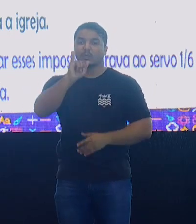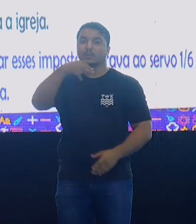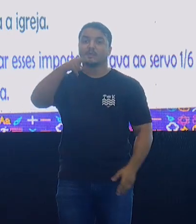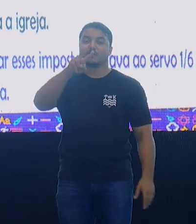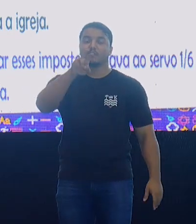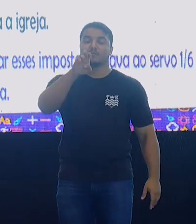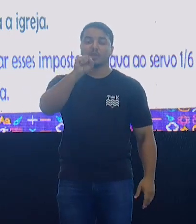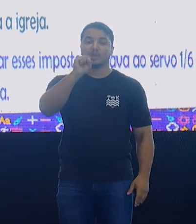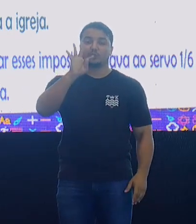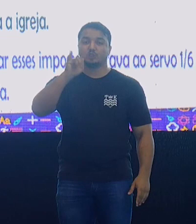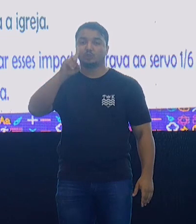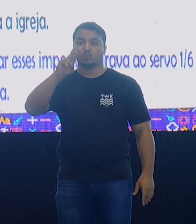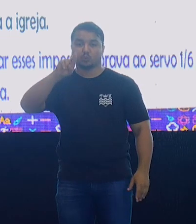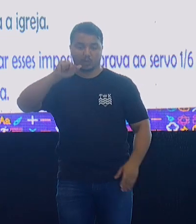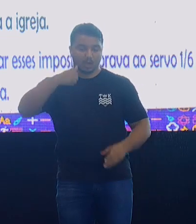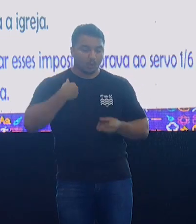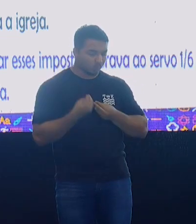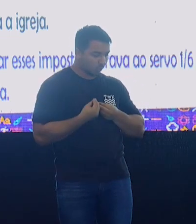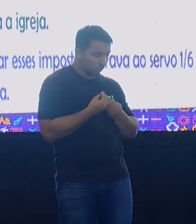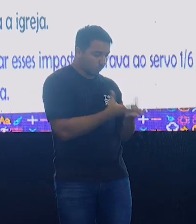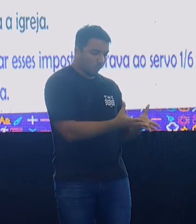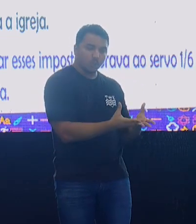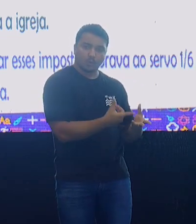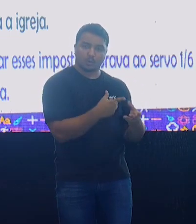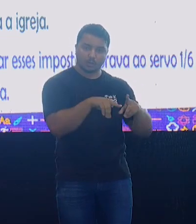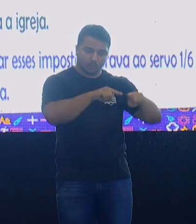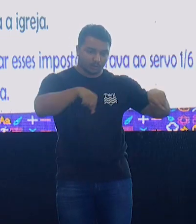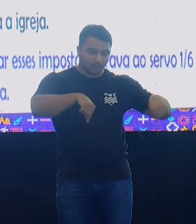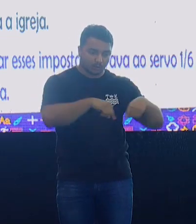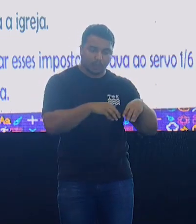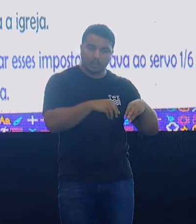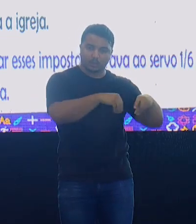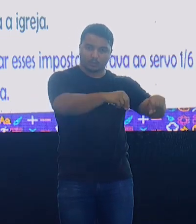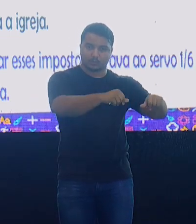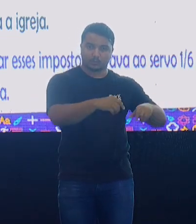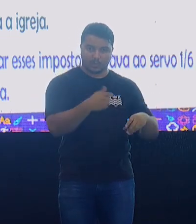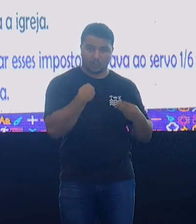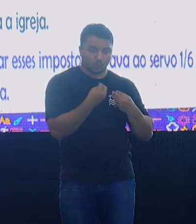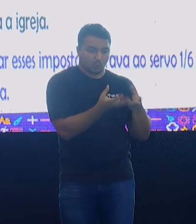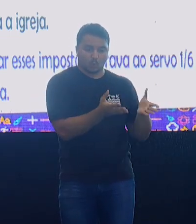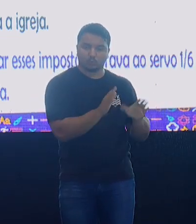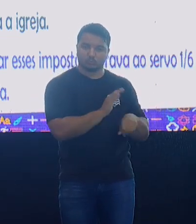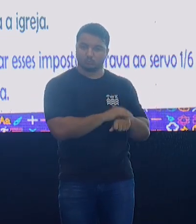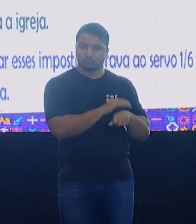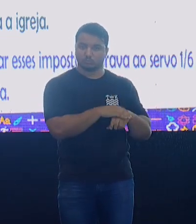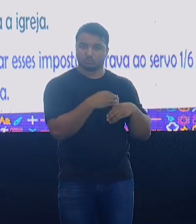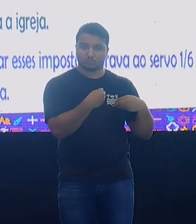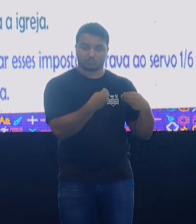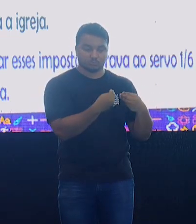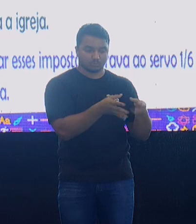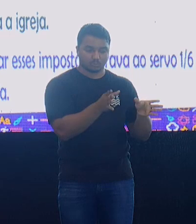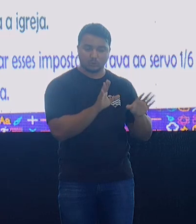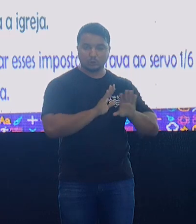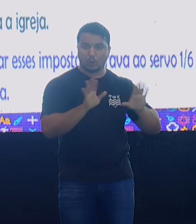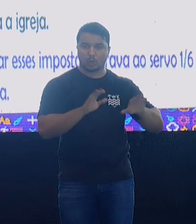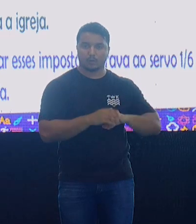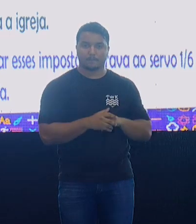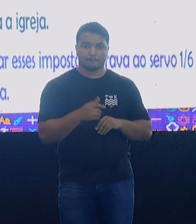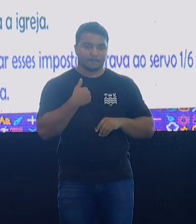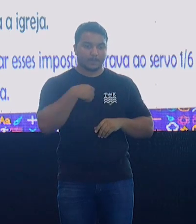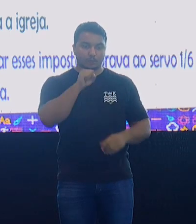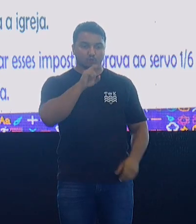Investidura é a doação da terra. Certo? A partir daí, o que doou passa a